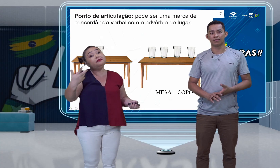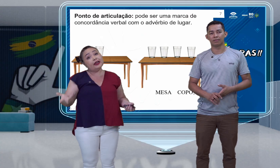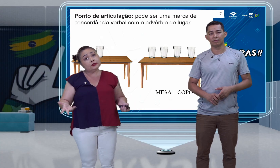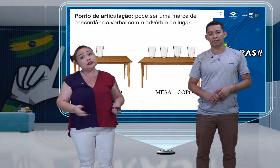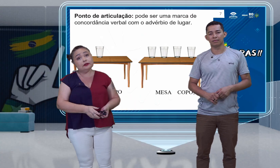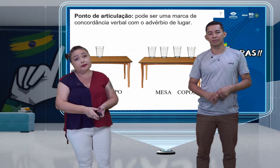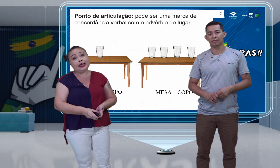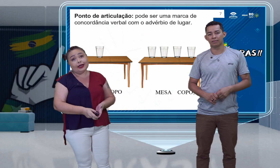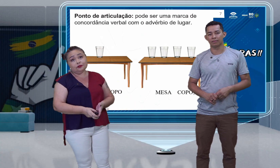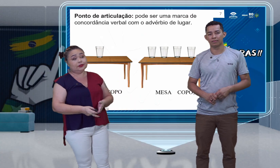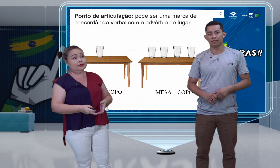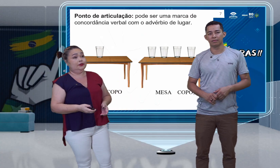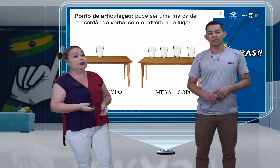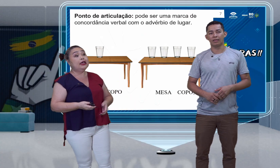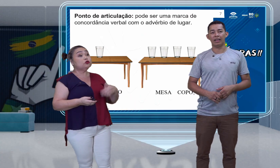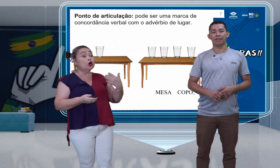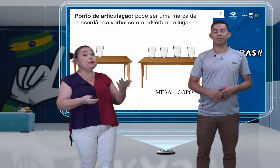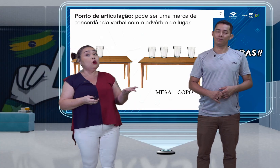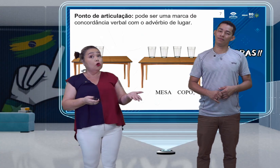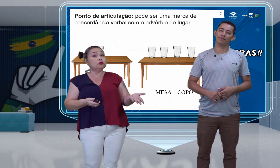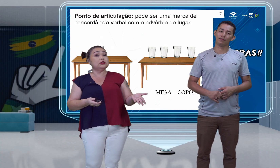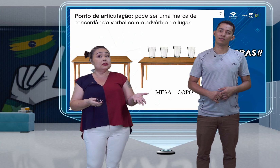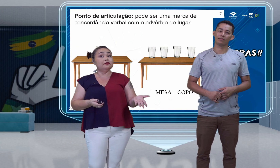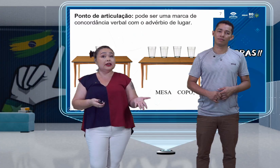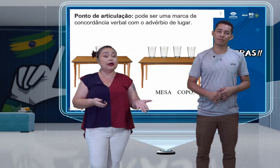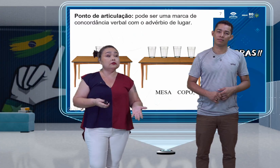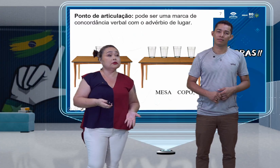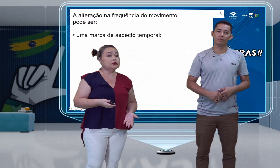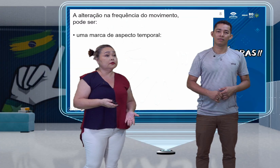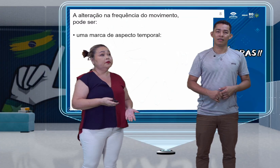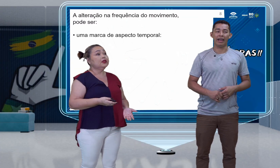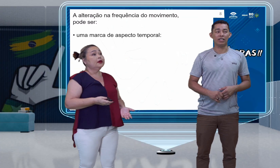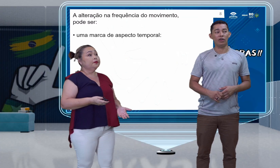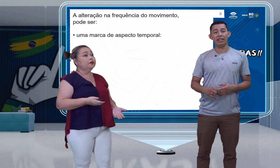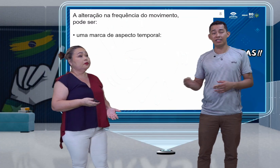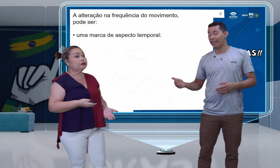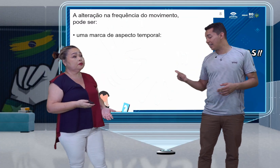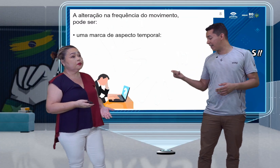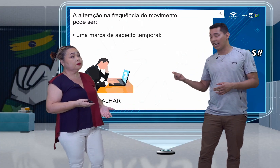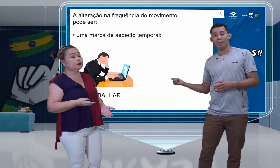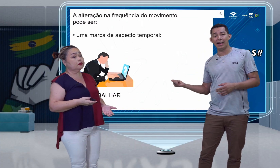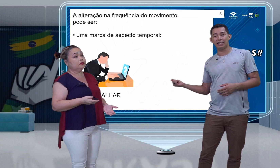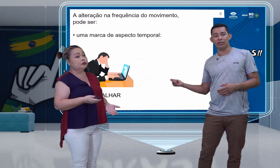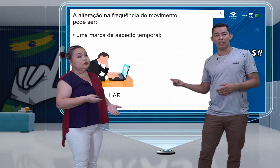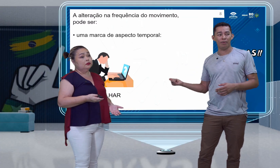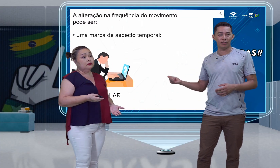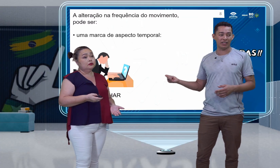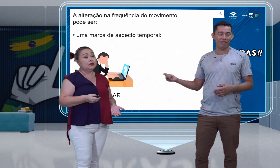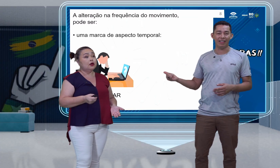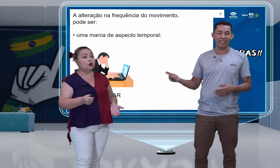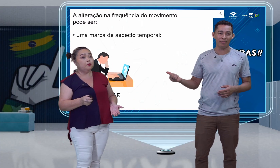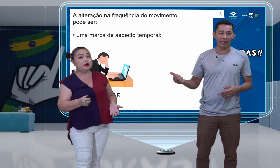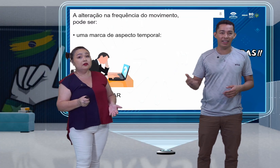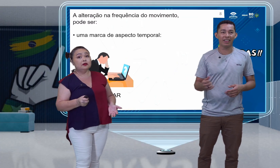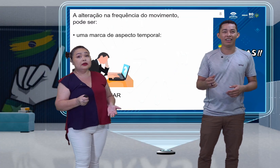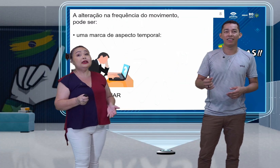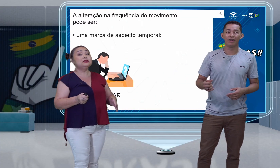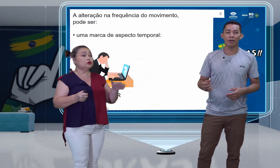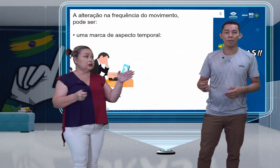vários significados. Ele toma outros significados. É isso aí. Isso que quer dizer aquele maisinho lá, professor, que estava lá também. Isso, são